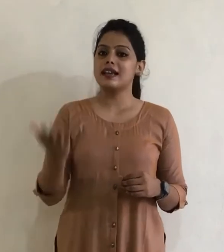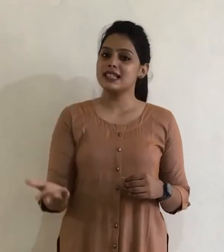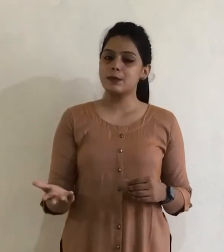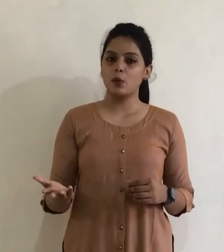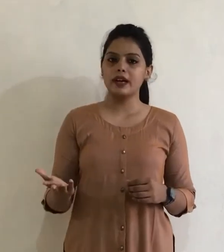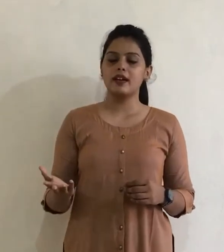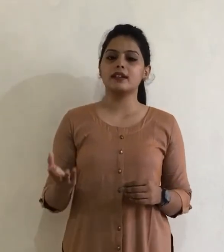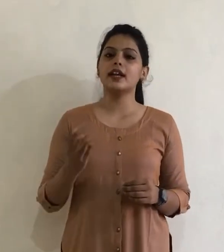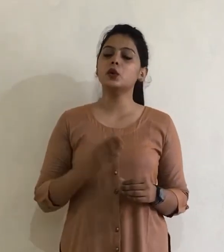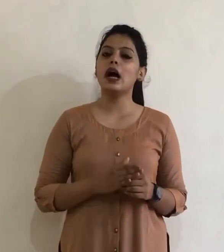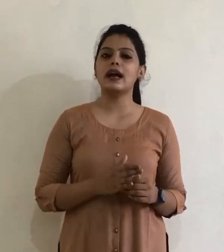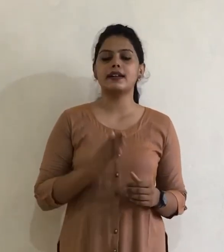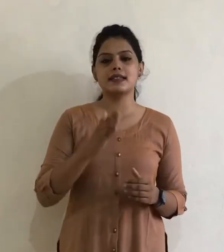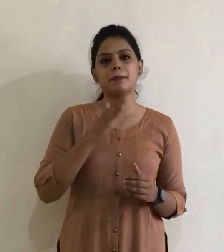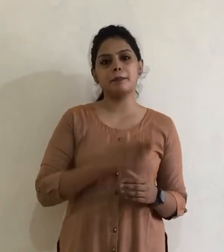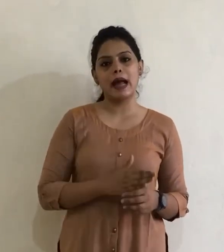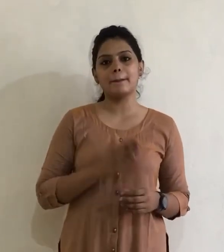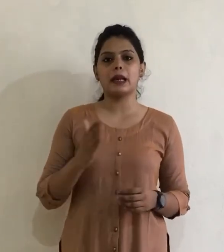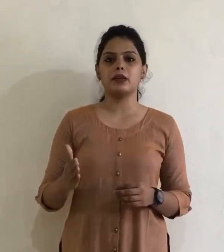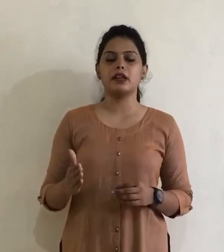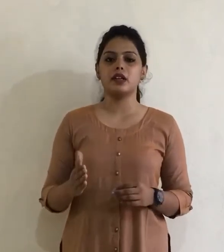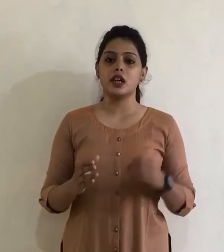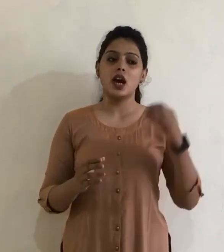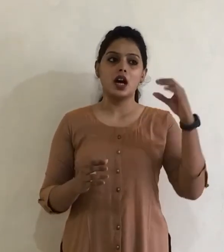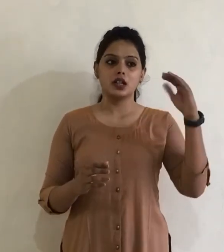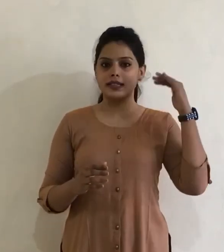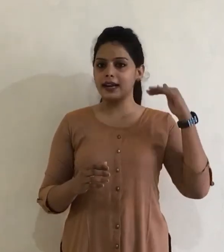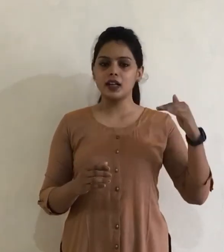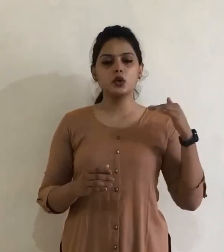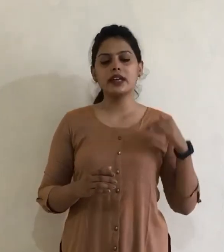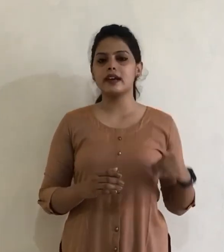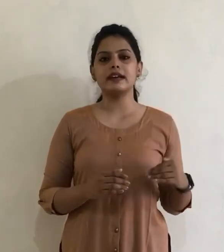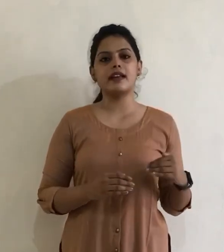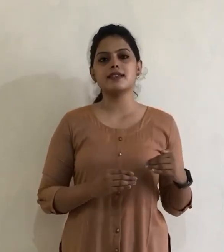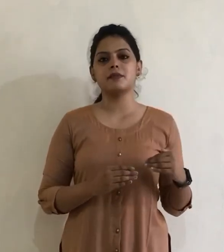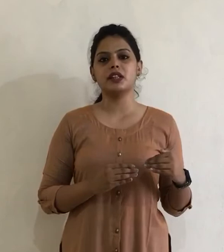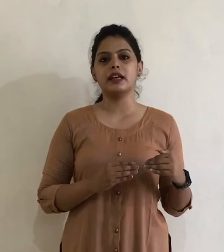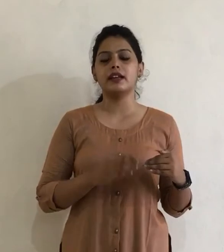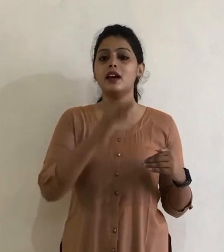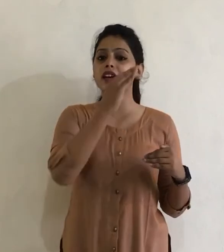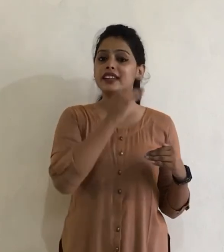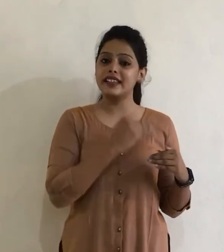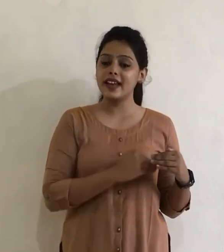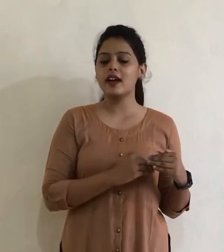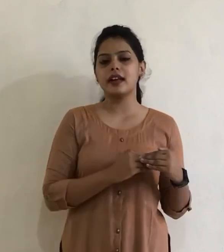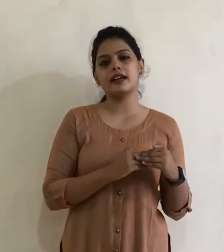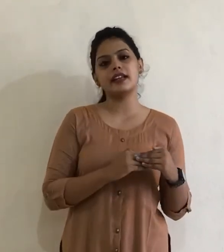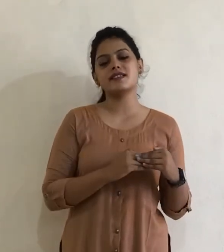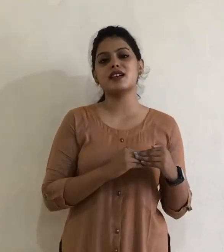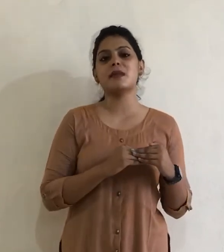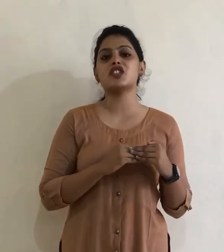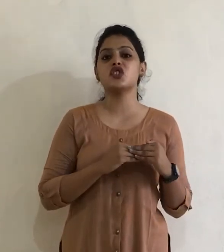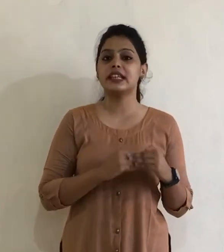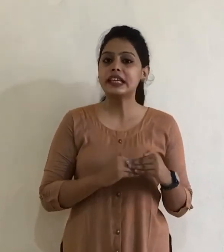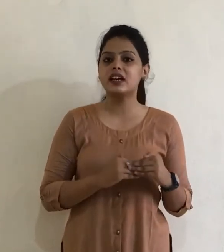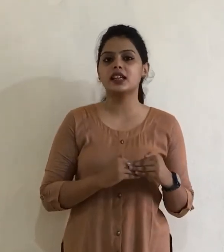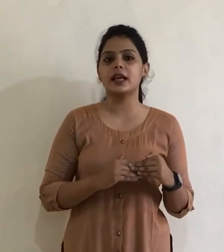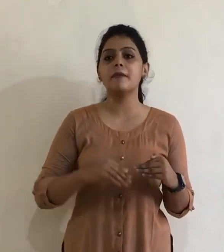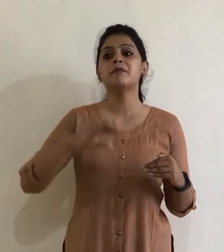लाइसेंस प्रोवाइड करता है टू एक्ट एज अ बैंक प्राइमरी डीलर. स्टैंडअलोन के क्राइटेरियाज हमने देख लिया, अगर ये क्राइटेरियाज अगर मैच नहीं करते हैं